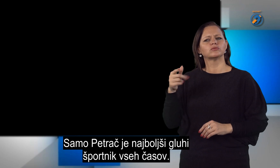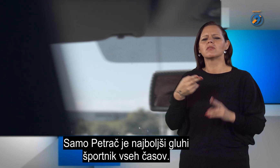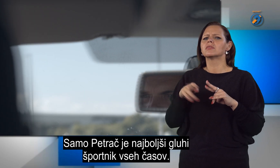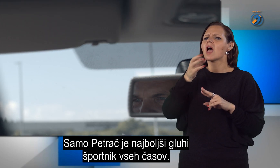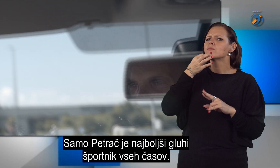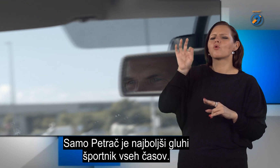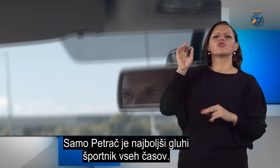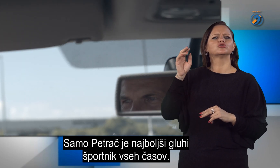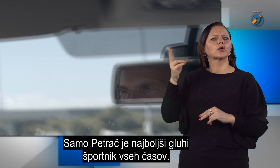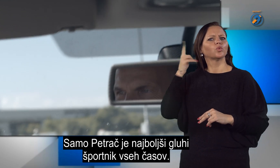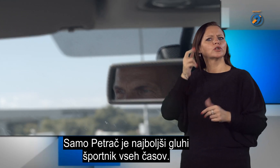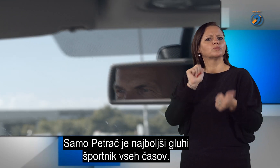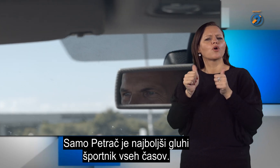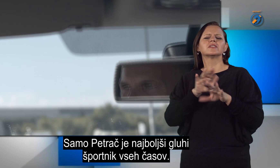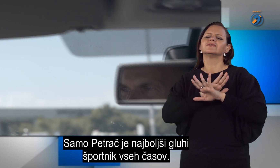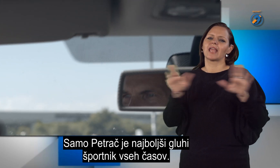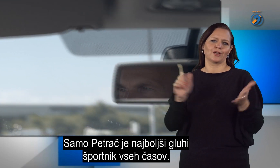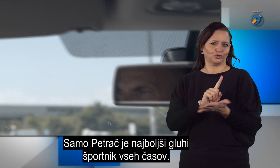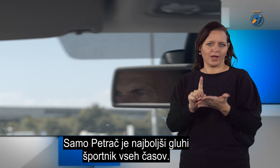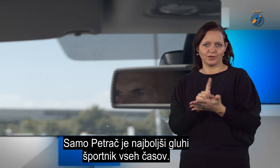najboljši gluhi športnik vseh časov.